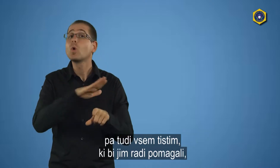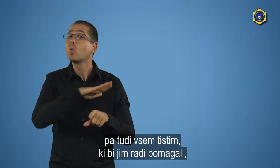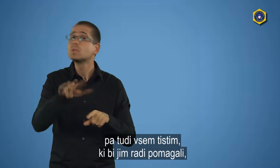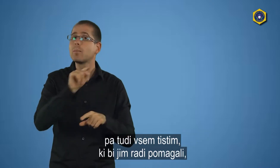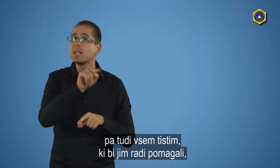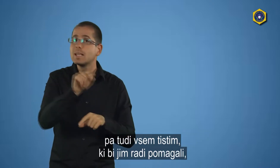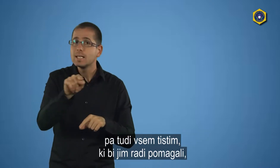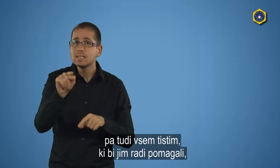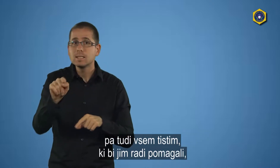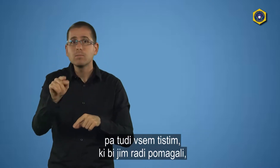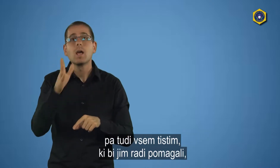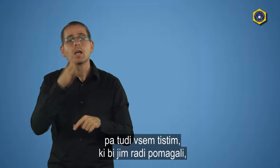vedeli kako.